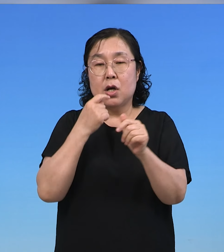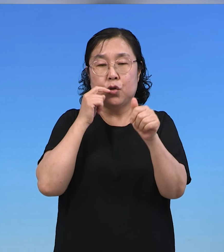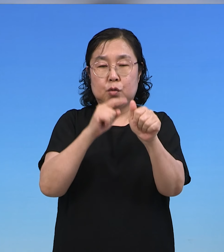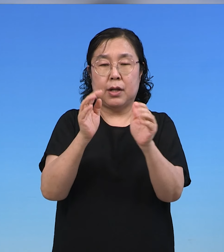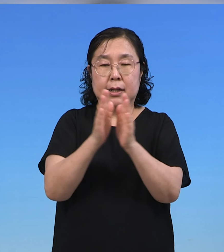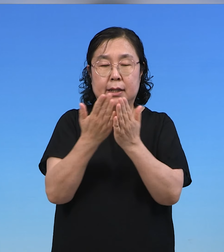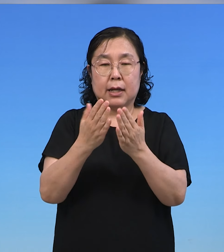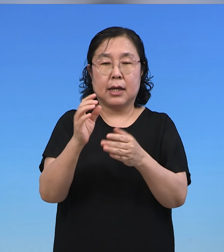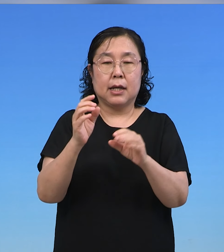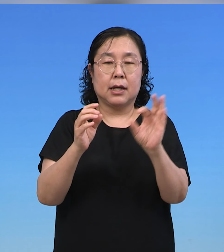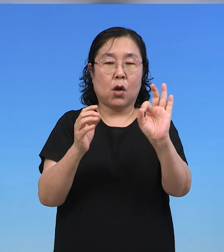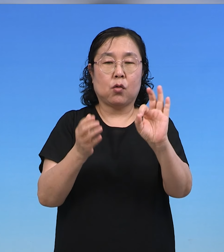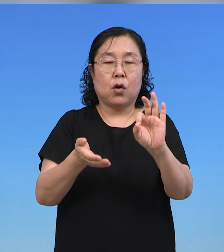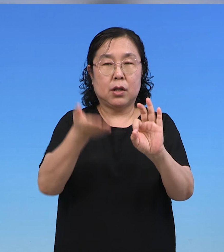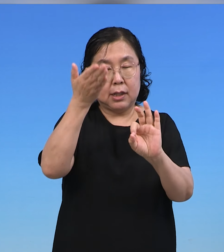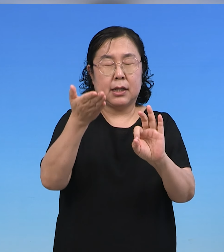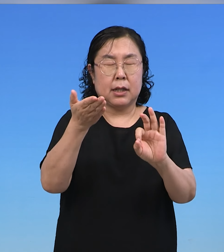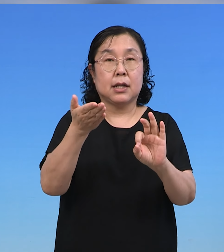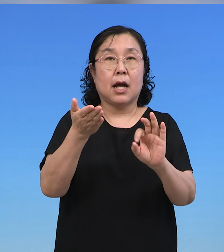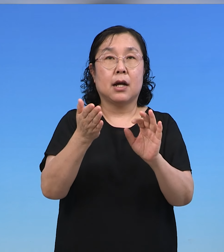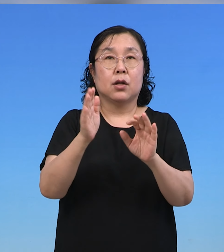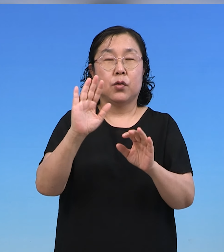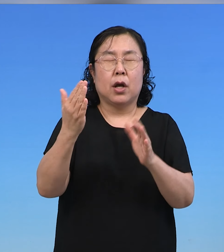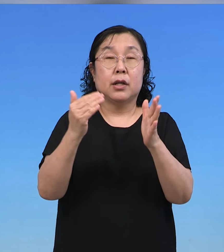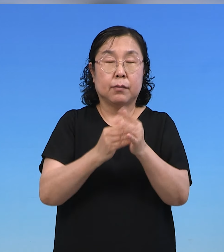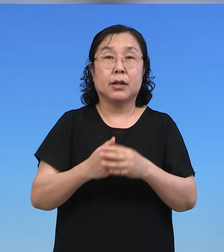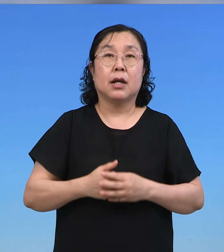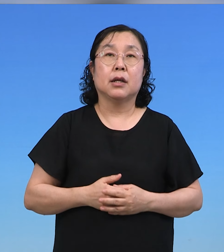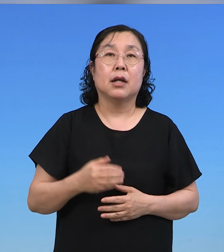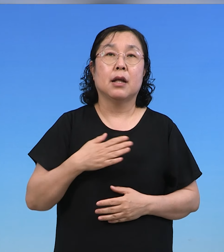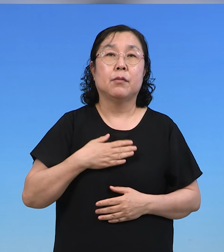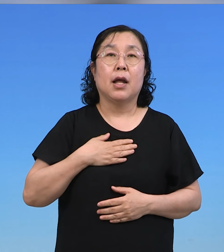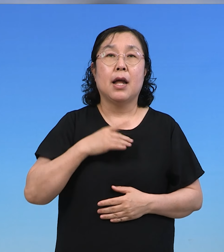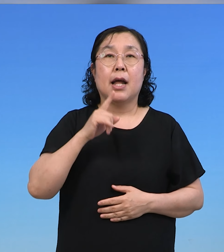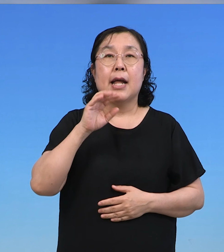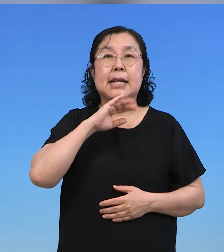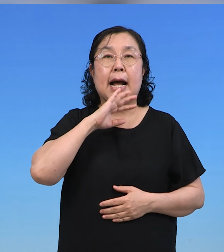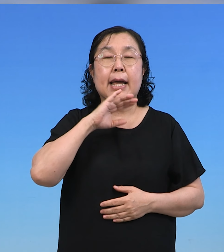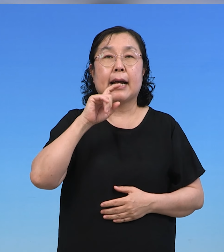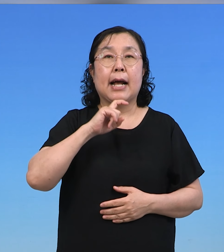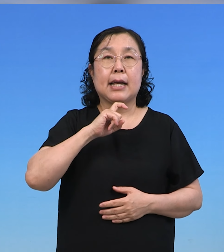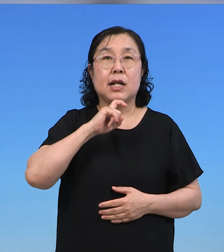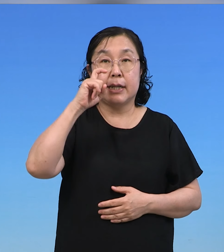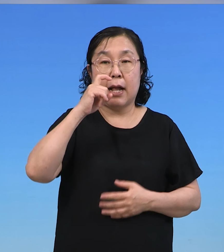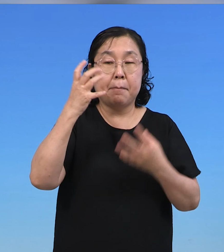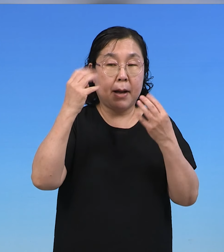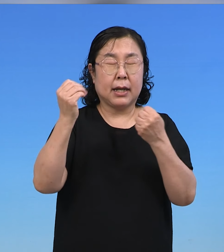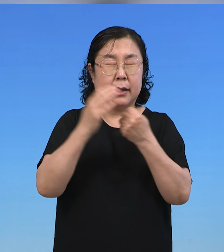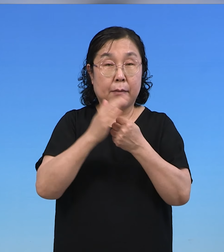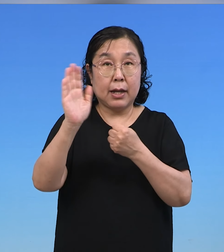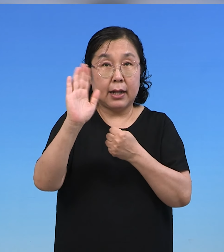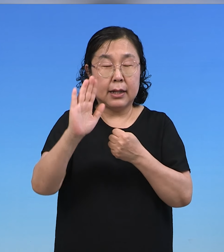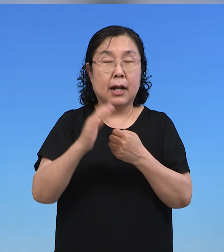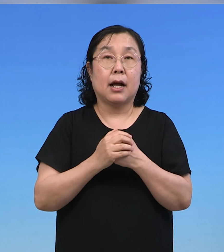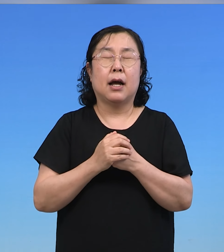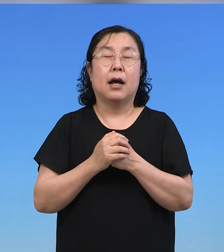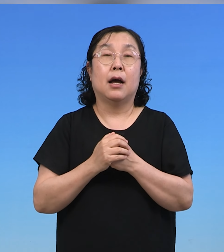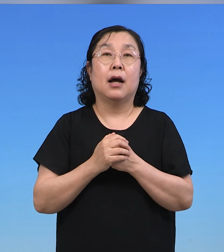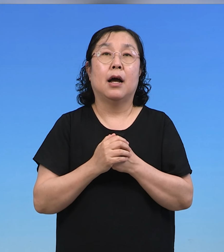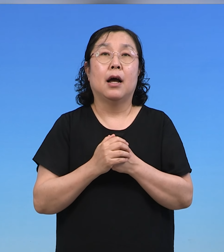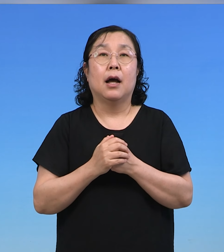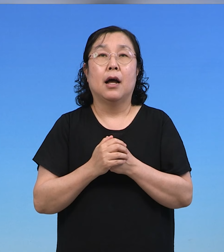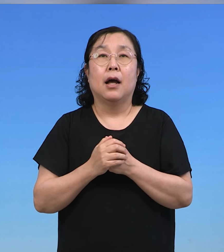그런데 중요한 게 뭔지 아십니까? 저보다 연세가 10살 많으셔서 어른이 아니고요, 이분은요 이름